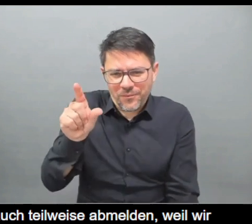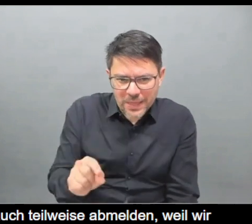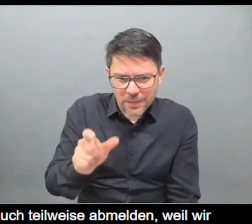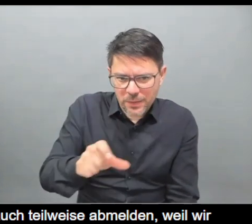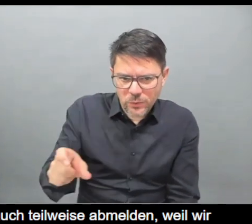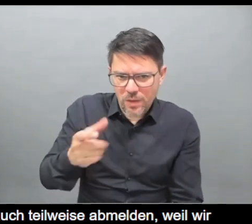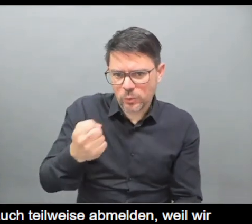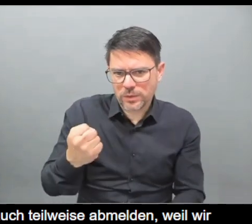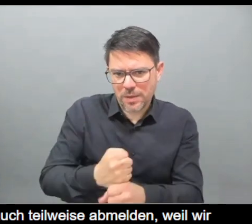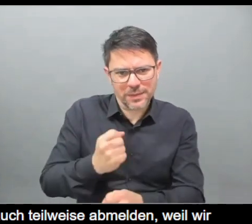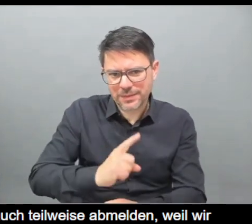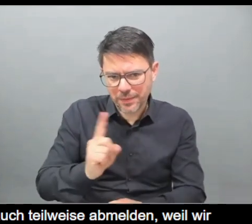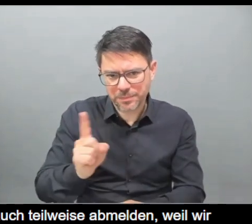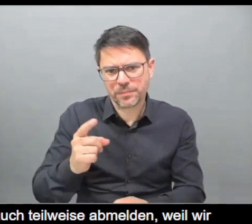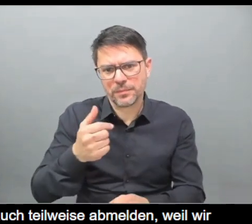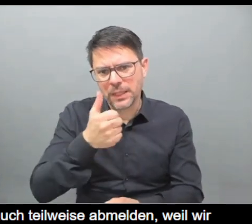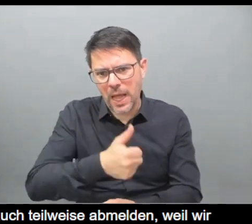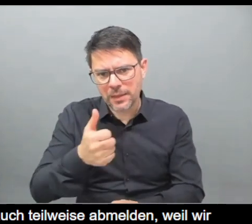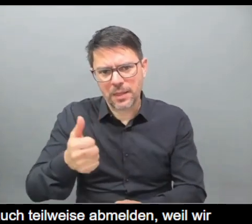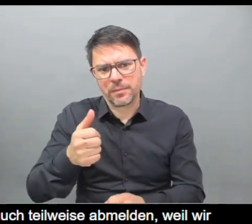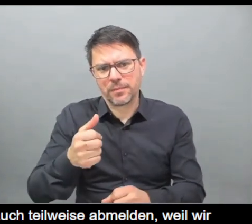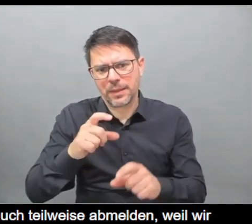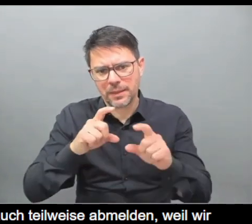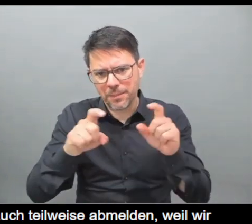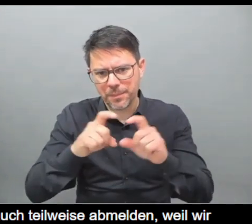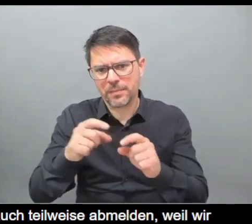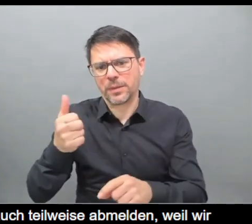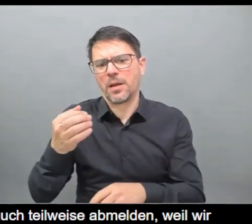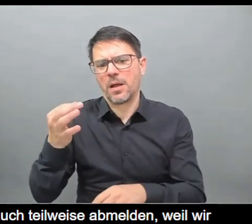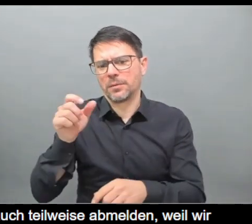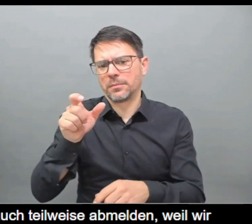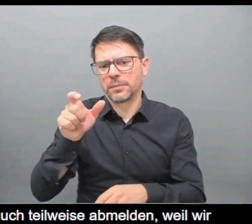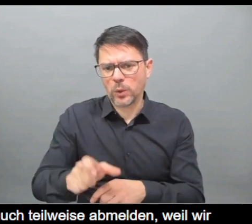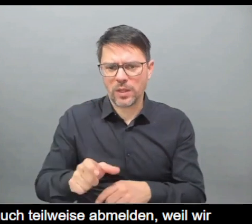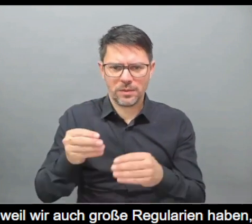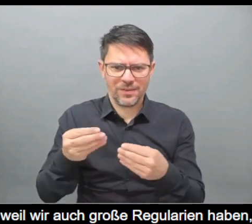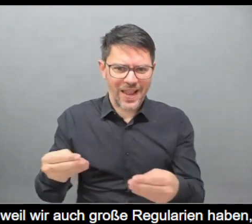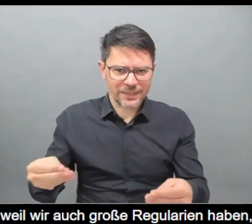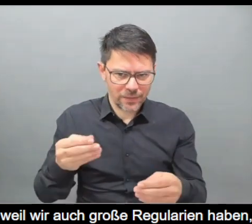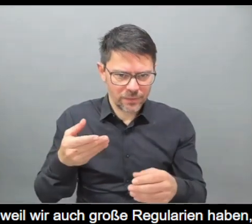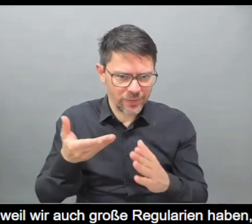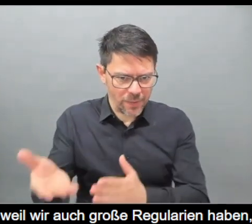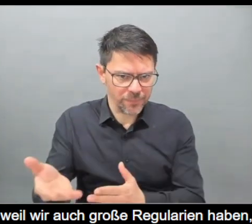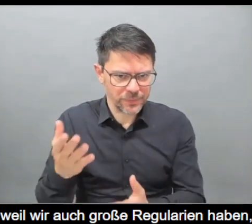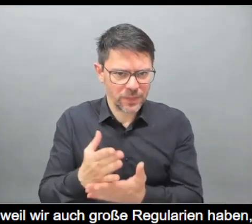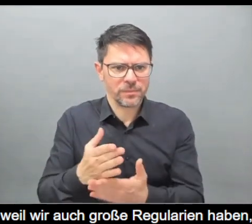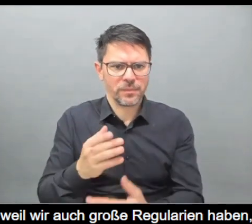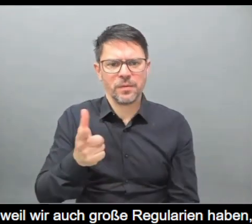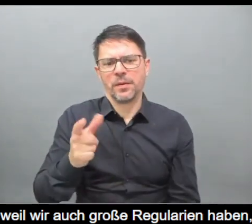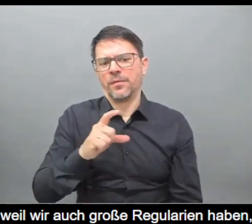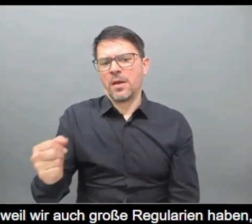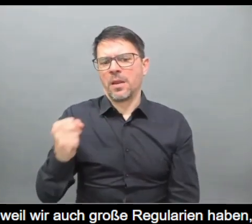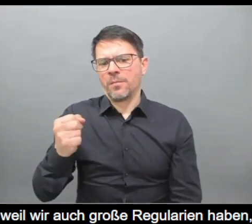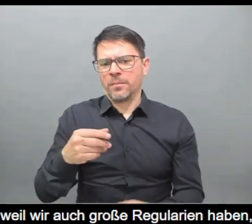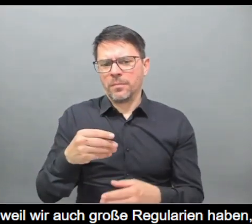notwendig, die einfach die Vorhaltung und die Aufrechterhaltung der Strukturen immer weiter aufblähen. Auch das ist ein